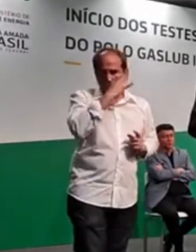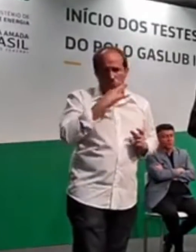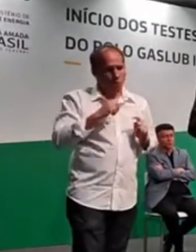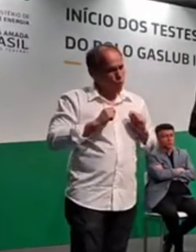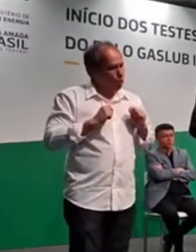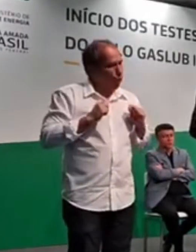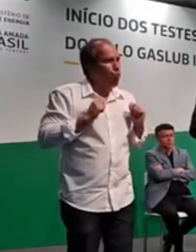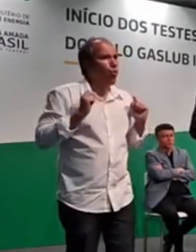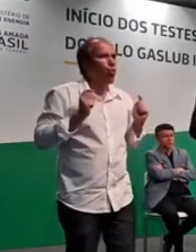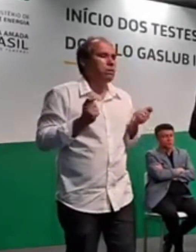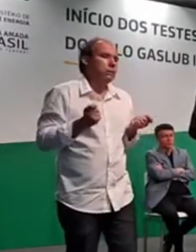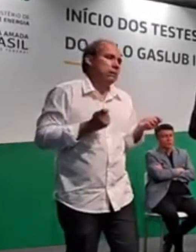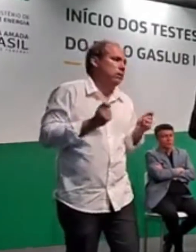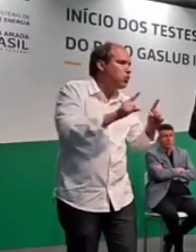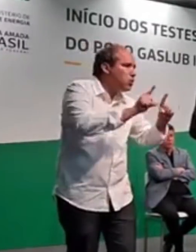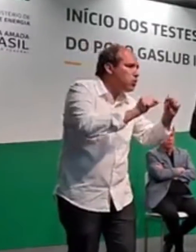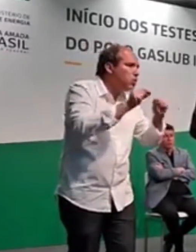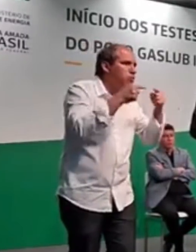escolher ministérios técnicos.